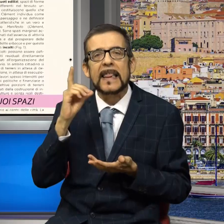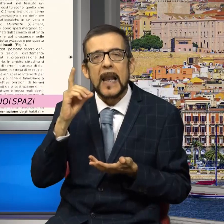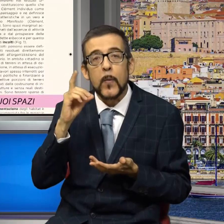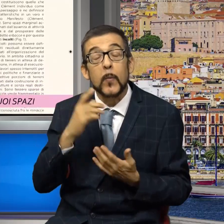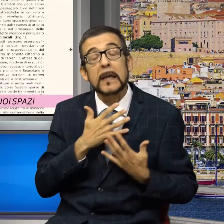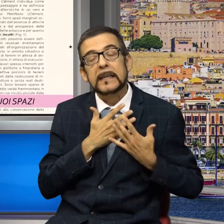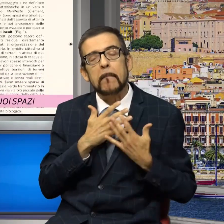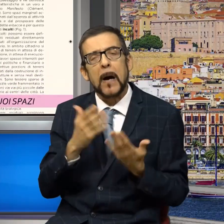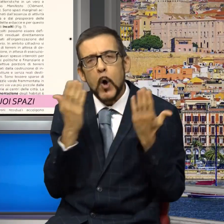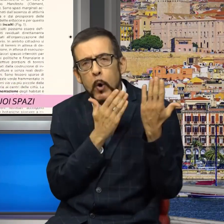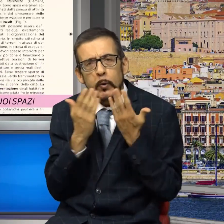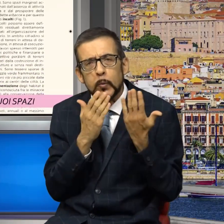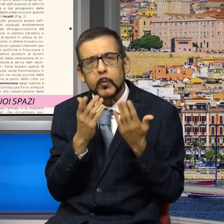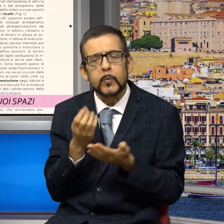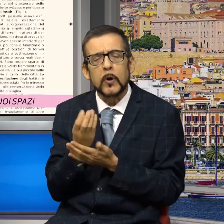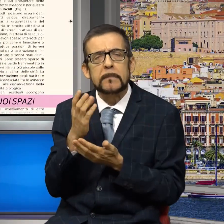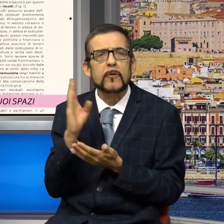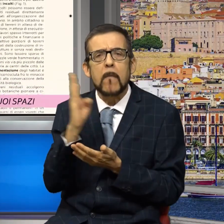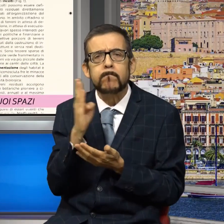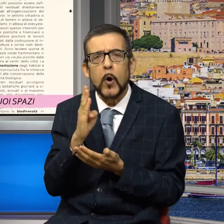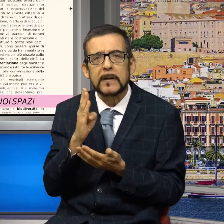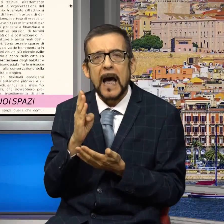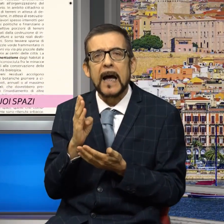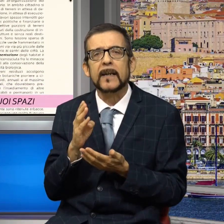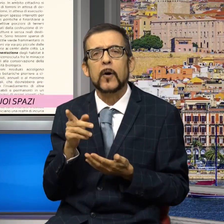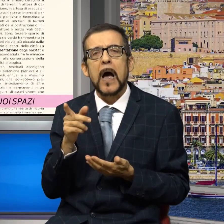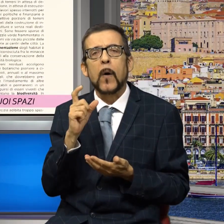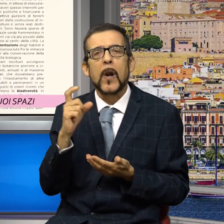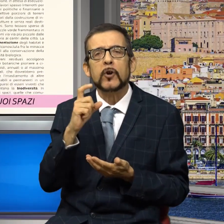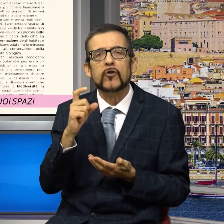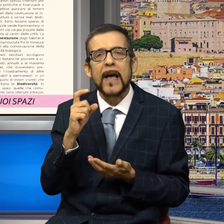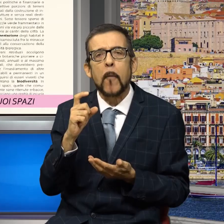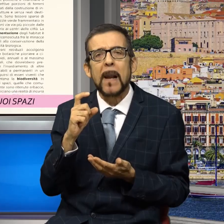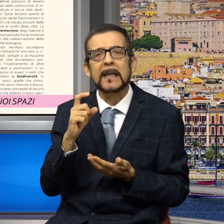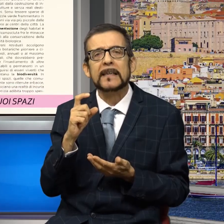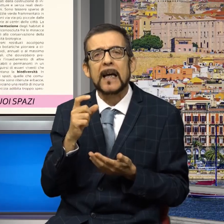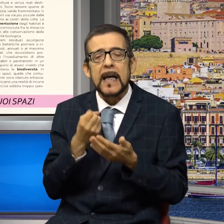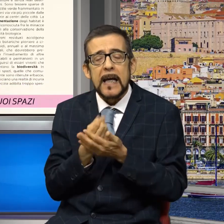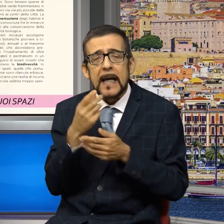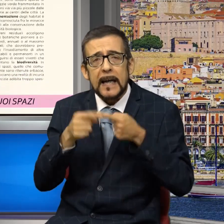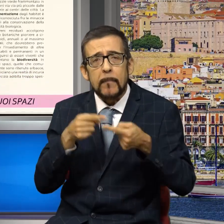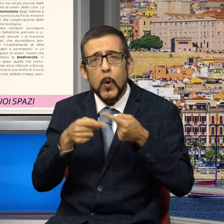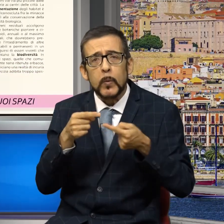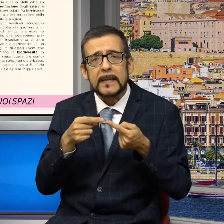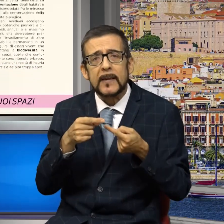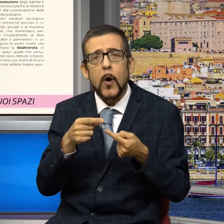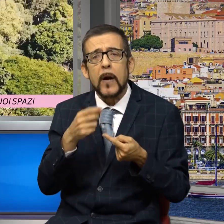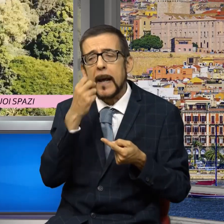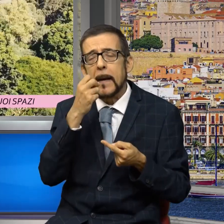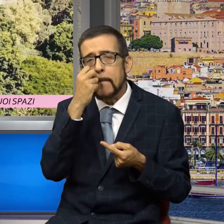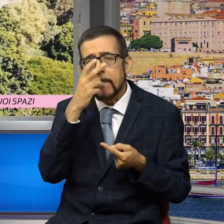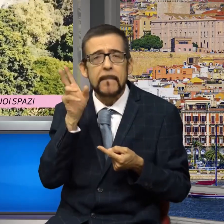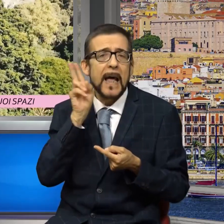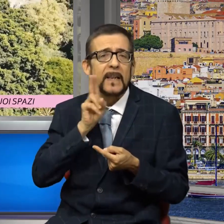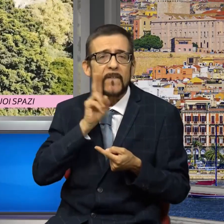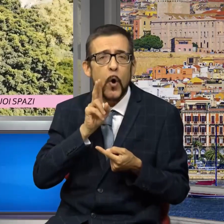studio delle specie botaniche a quello della ceroplastica, poiché è esperta di riproduzioni di fiori e piante in cera, utili soprattutto ai